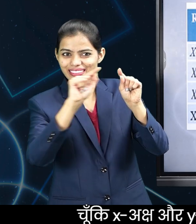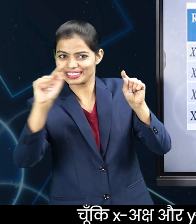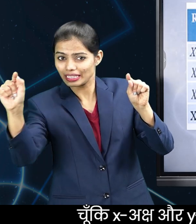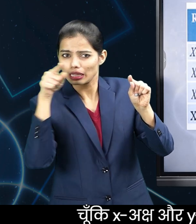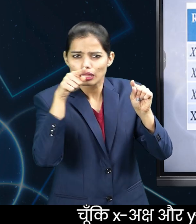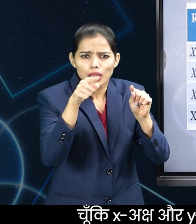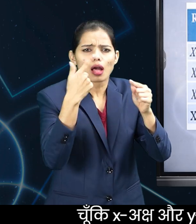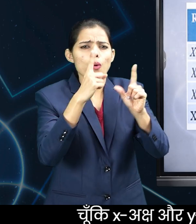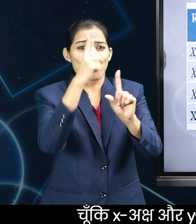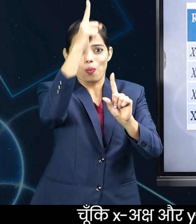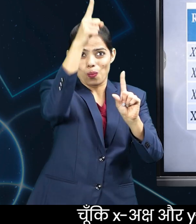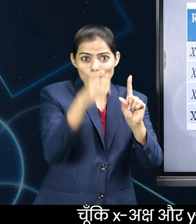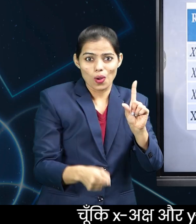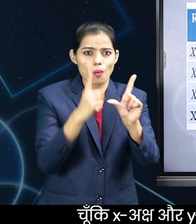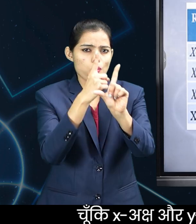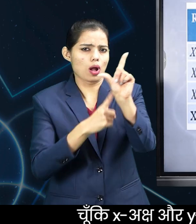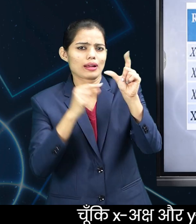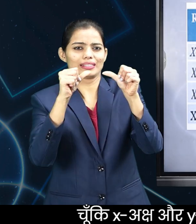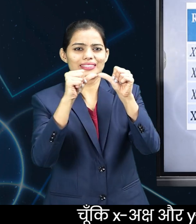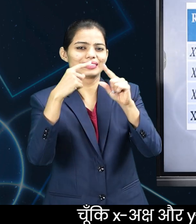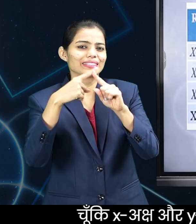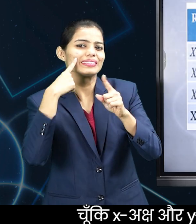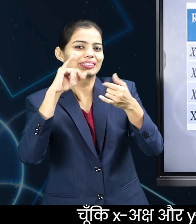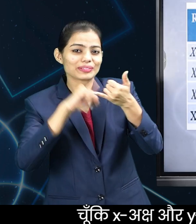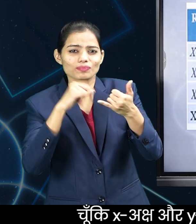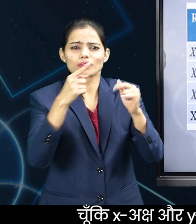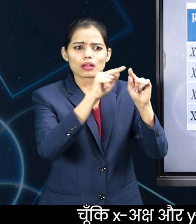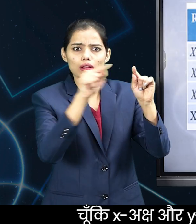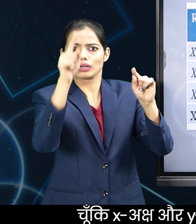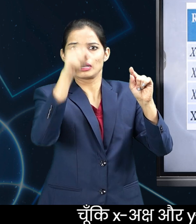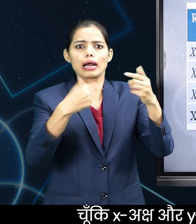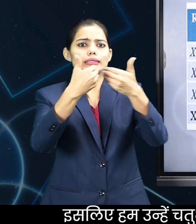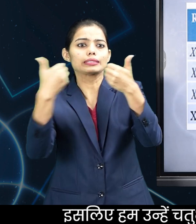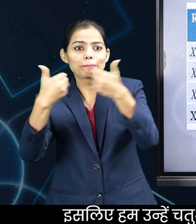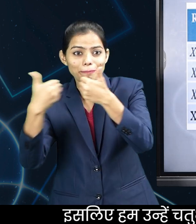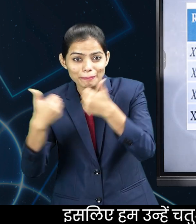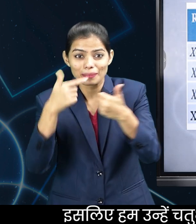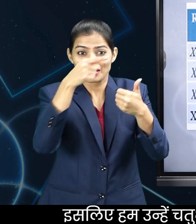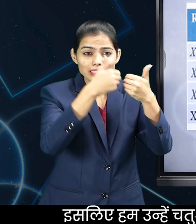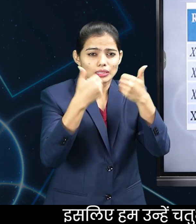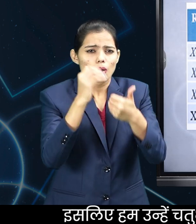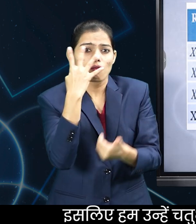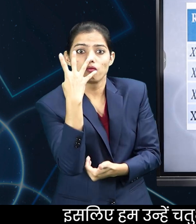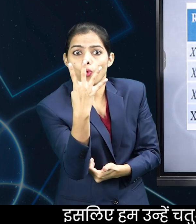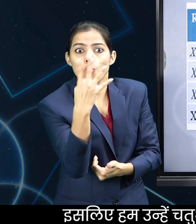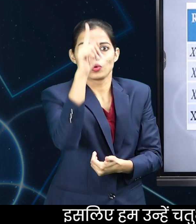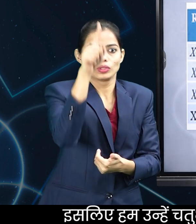अक्ष समतल को 4 क्षेत्रों में विभाजित करते हैं, इसलिए हम उन्हें चतुर्भुज कहते